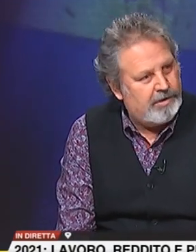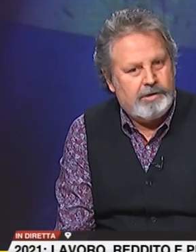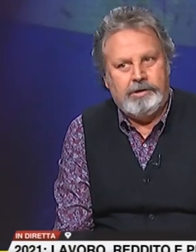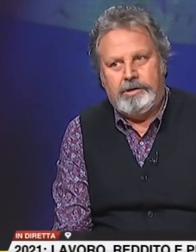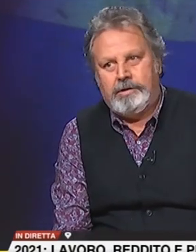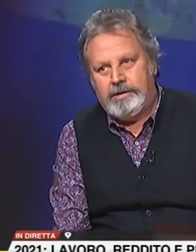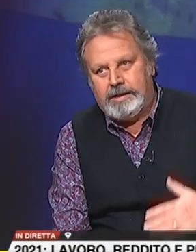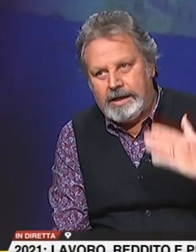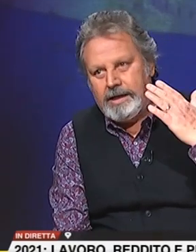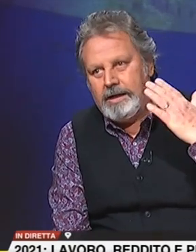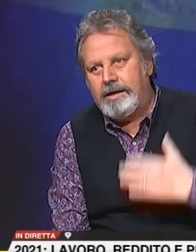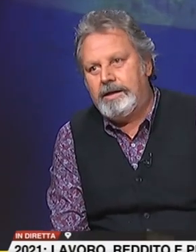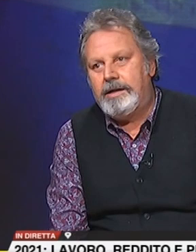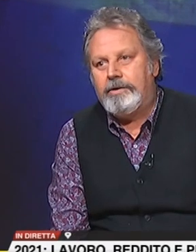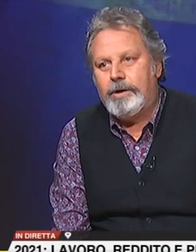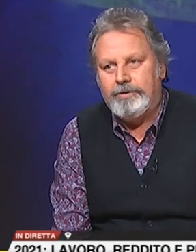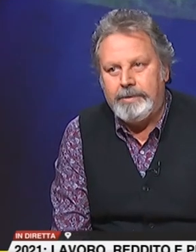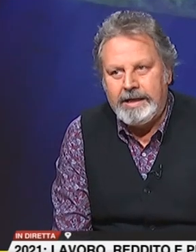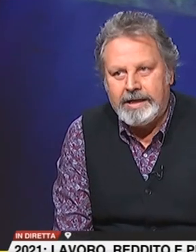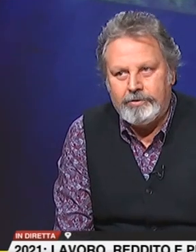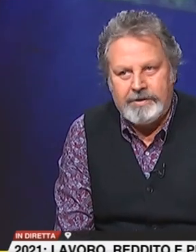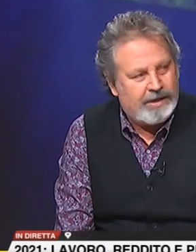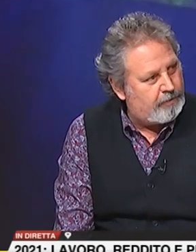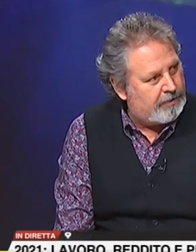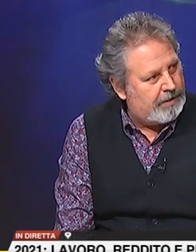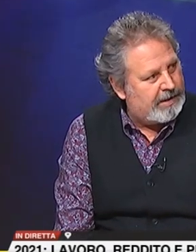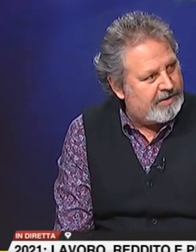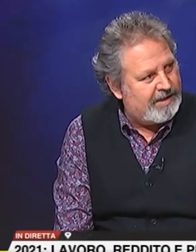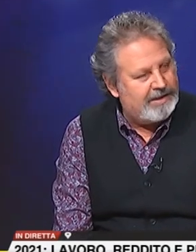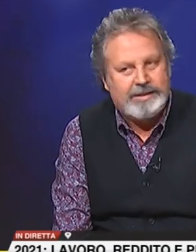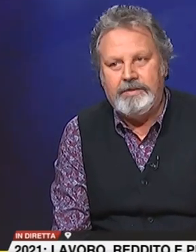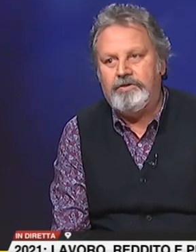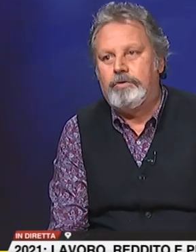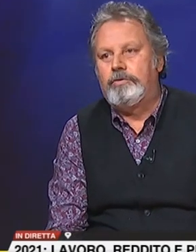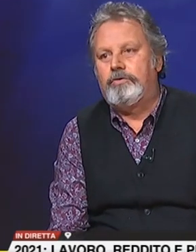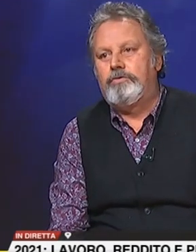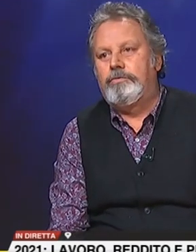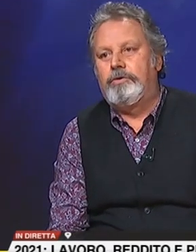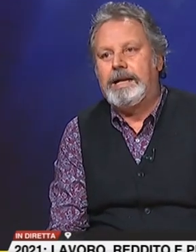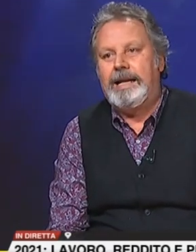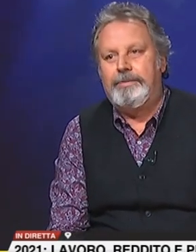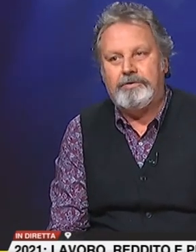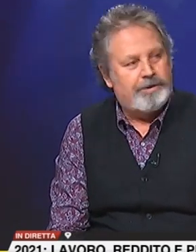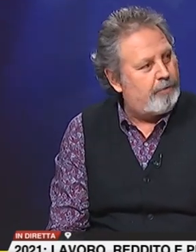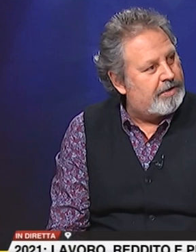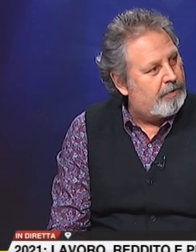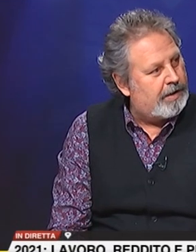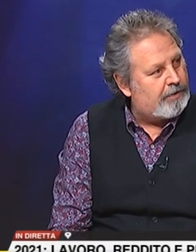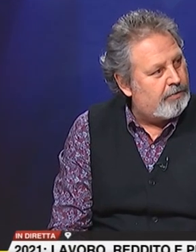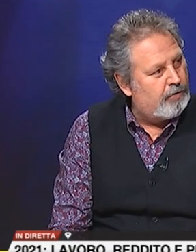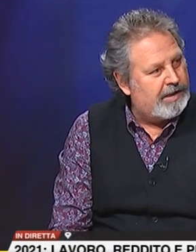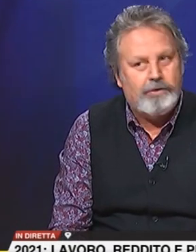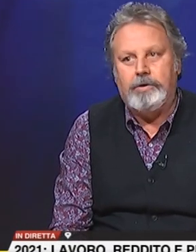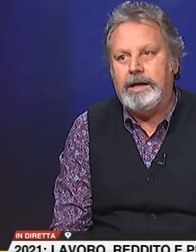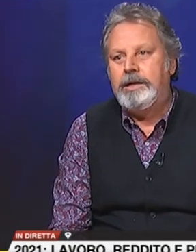1911, da quella domenica dove si è costituita la CGIL di Treviso, su un locale messo a disposizione